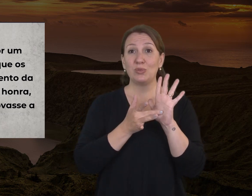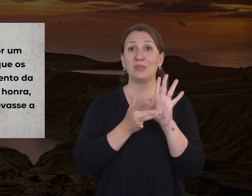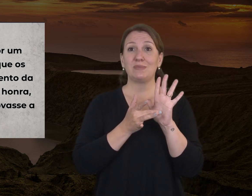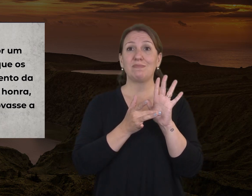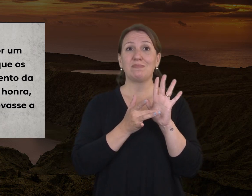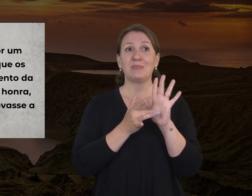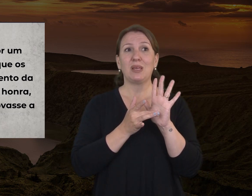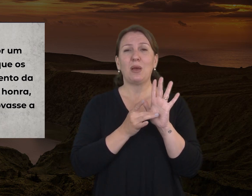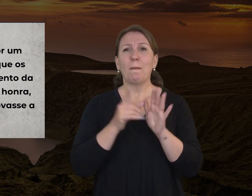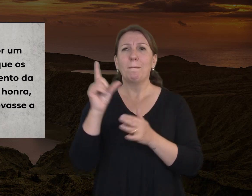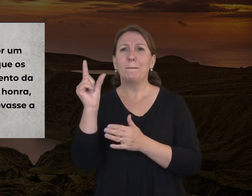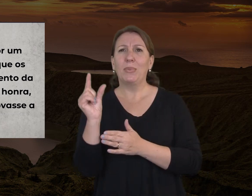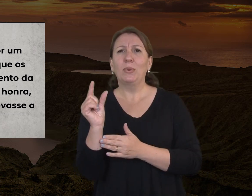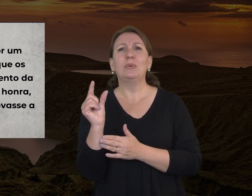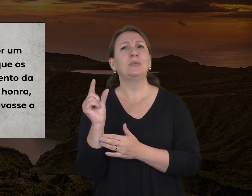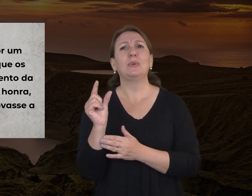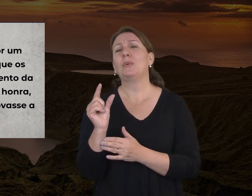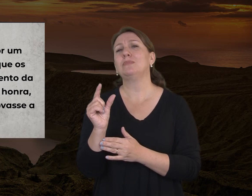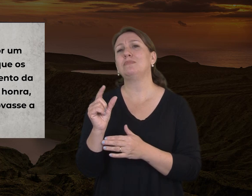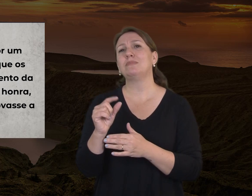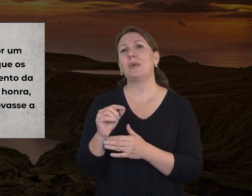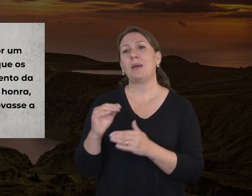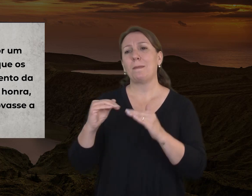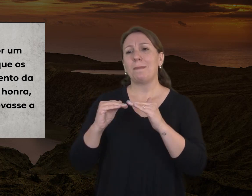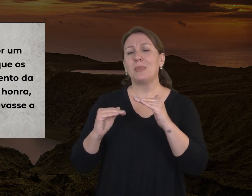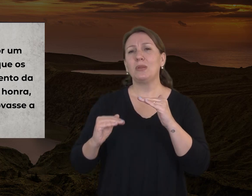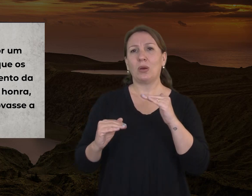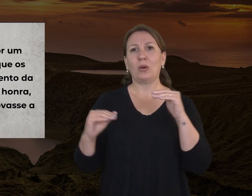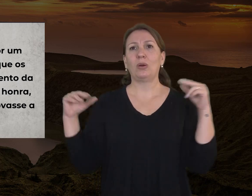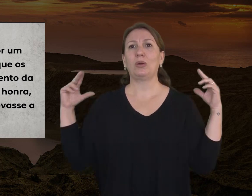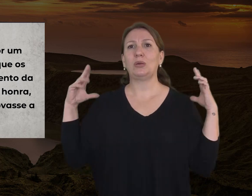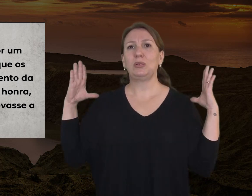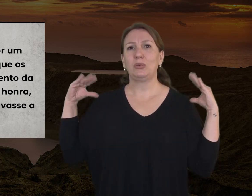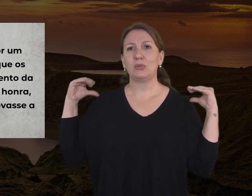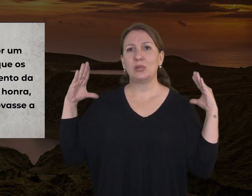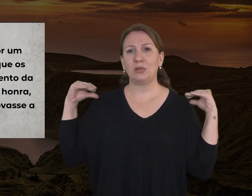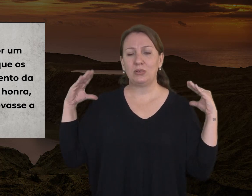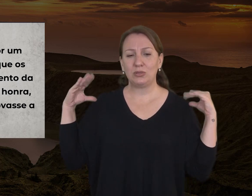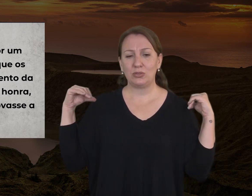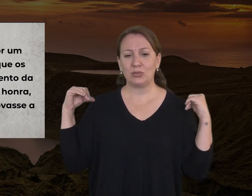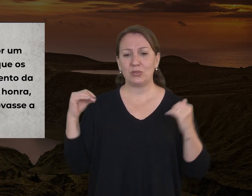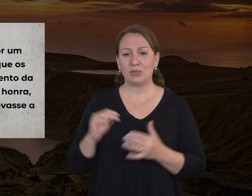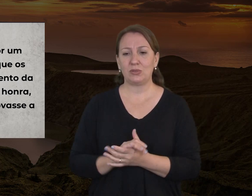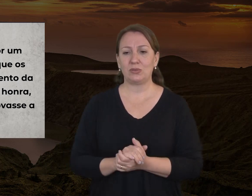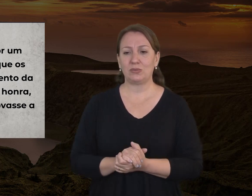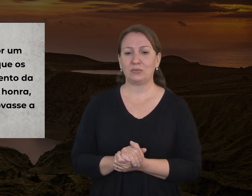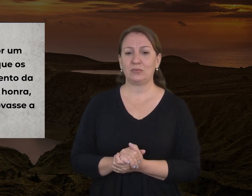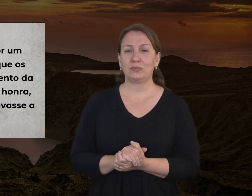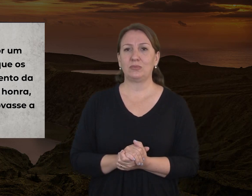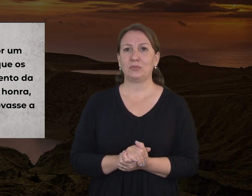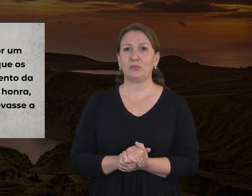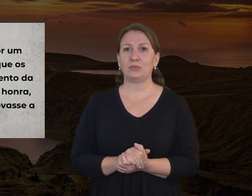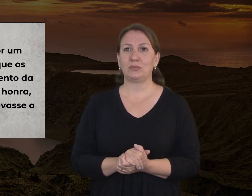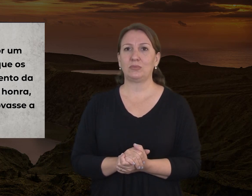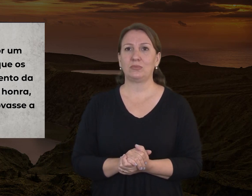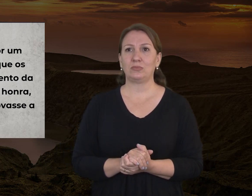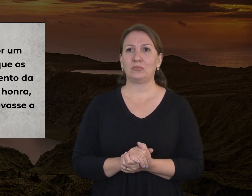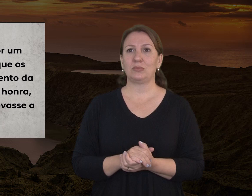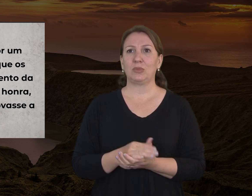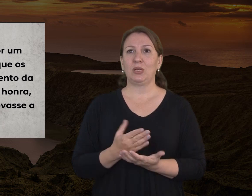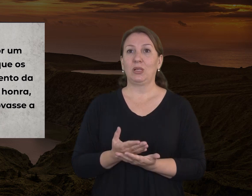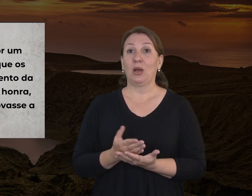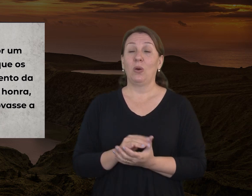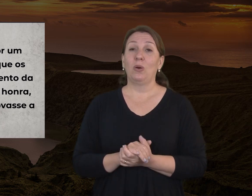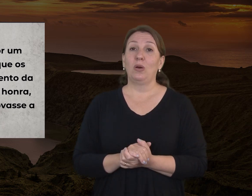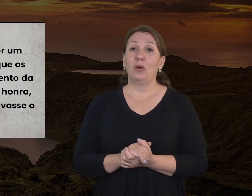foi feito menor que os anjos. Aqui ele fez questão, o autor de Hebreus, que fez questão de certa forma, cutucar um pouco o